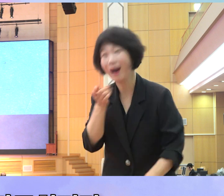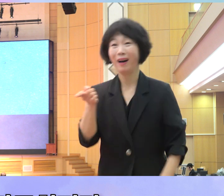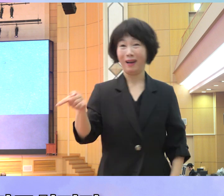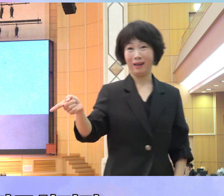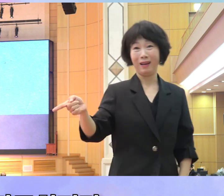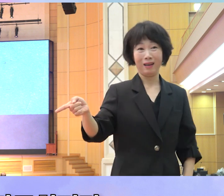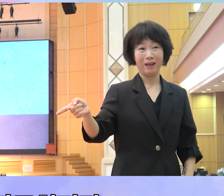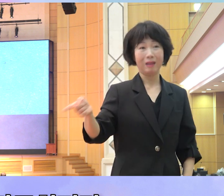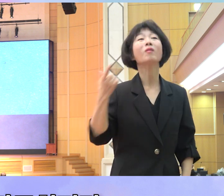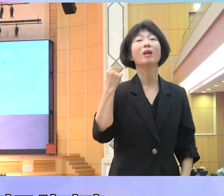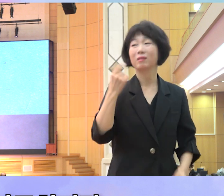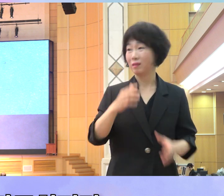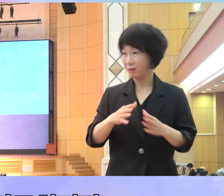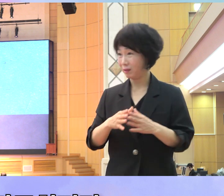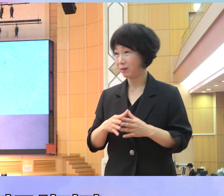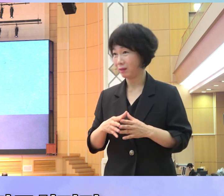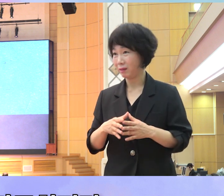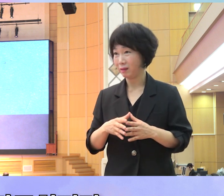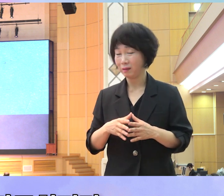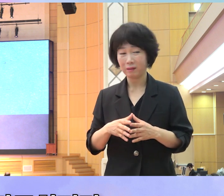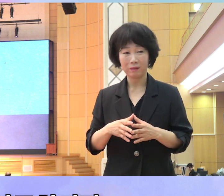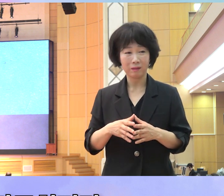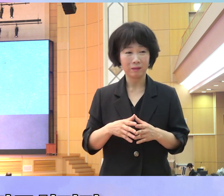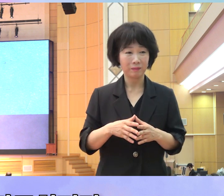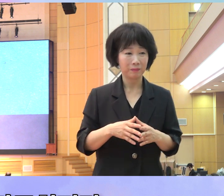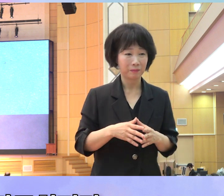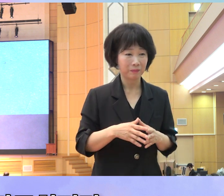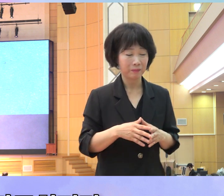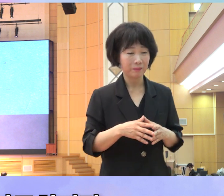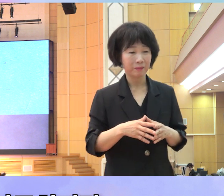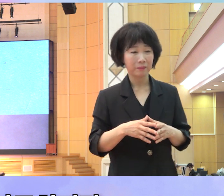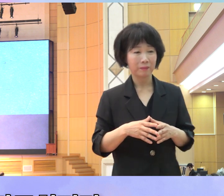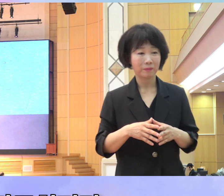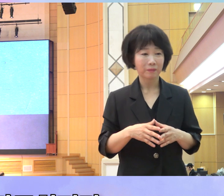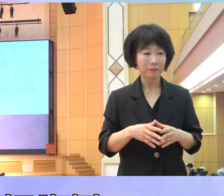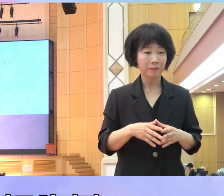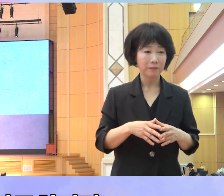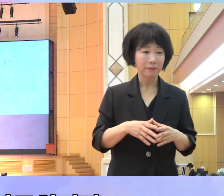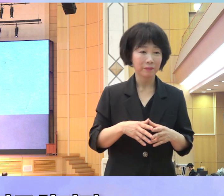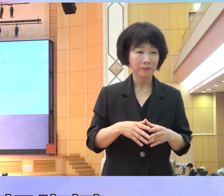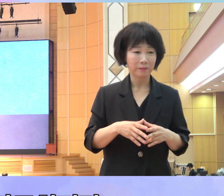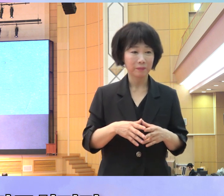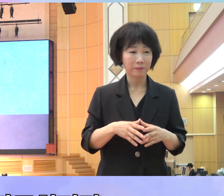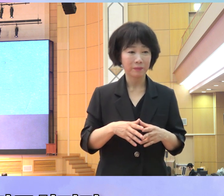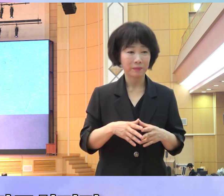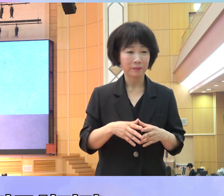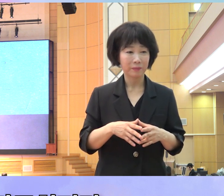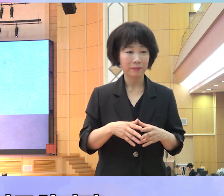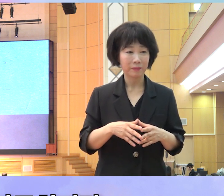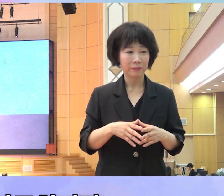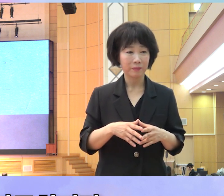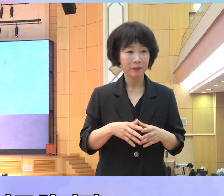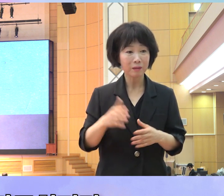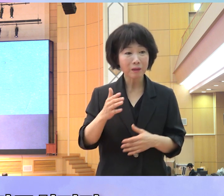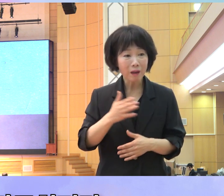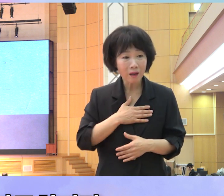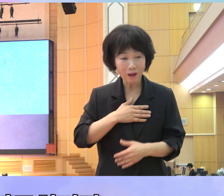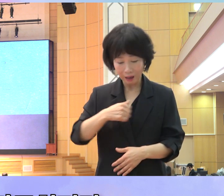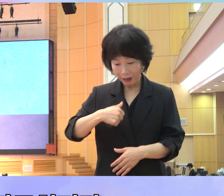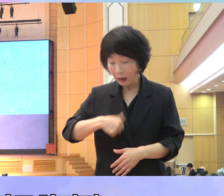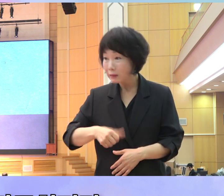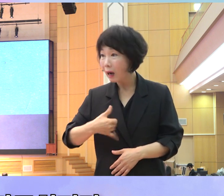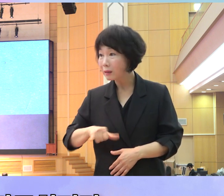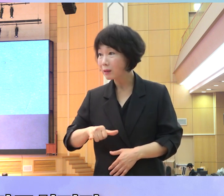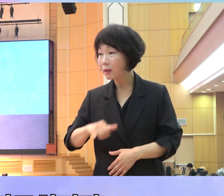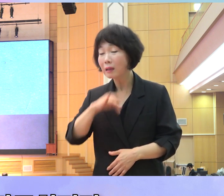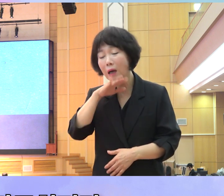태워주고, 비행기 태워주고 막 안아주고, 항상 뭐 힘들다 그러면 업어주고 안아주고 집에 있는 일 막 뚝딱뚝딱 하던 아빠가 어느 순간 왜 그렇게